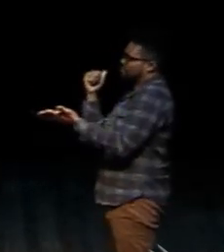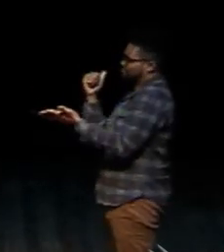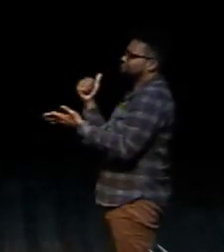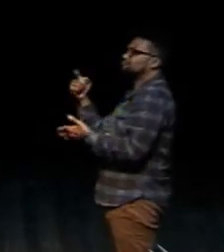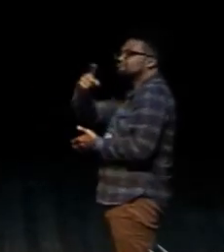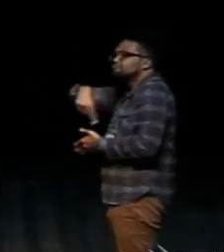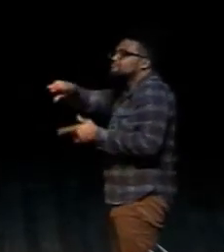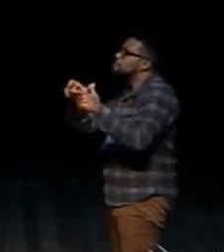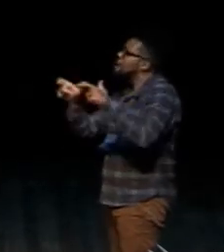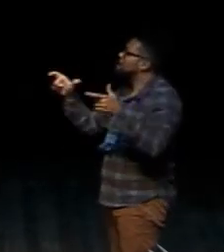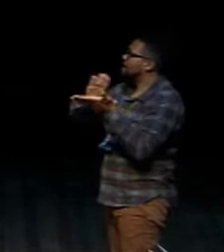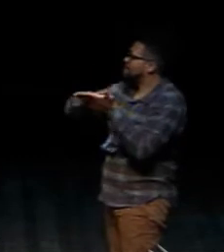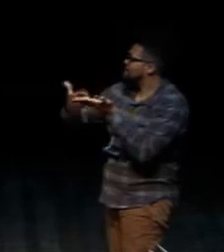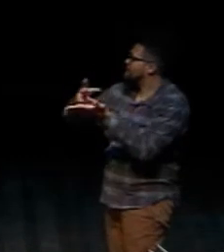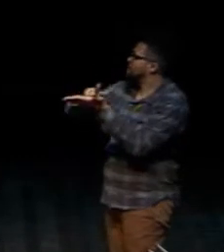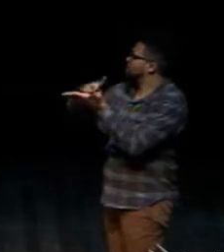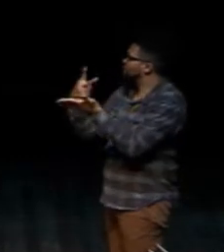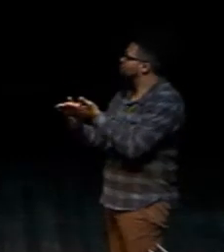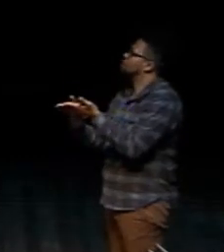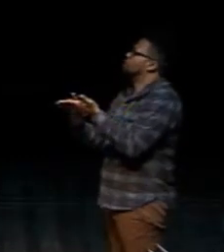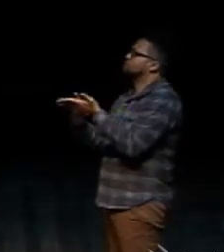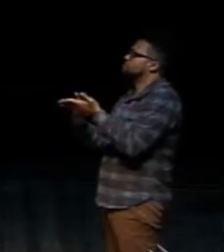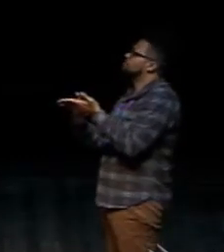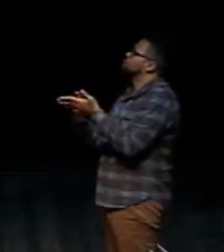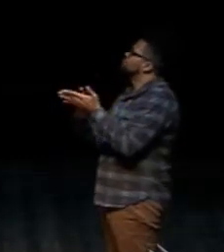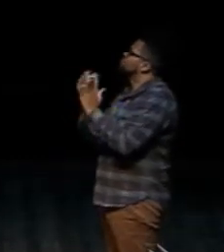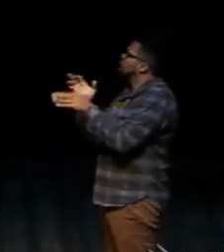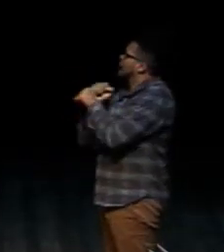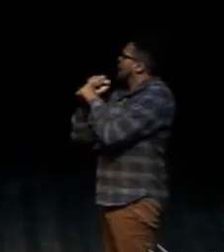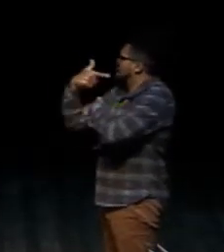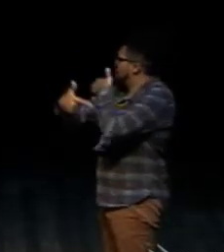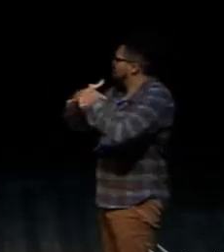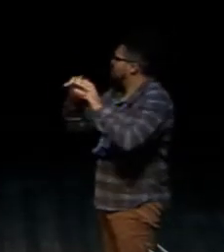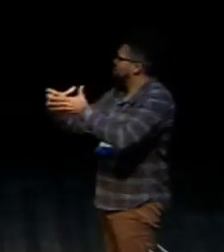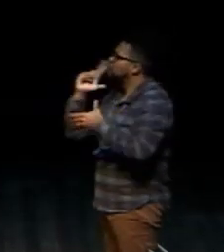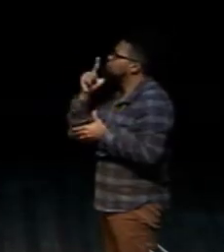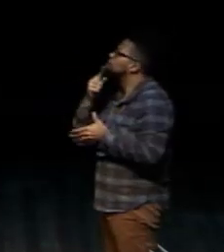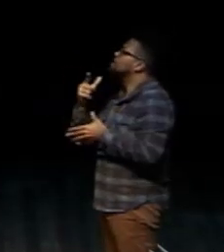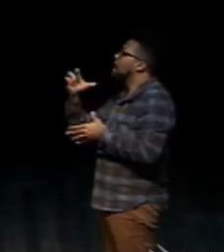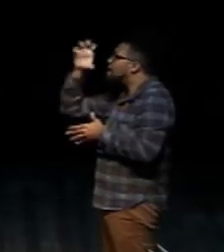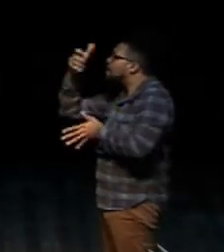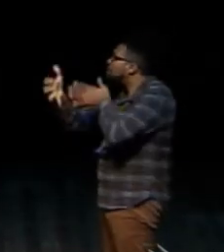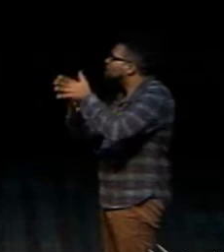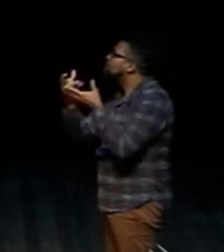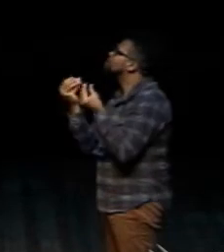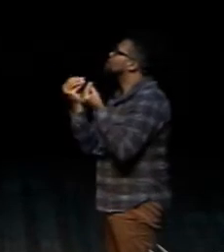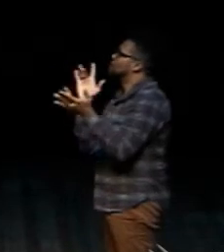momento histórico que nós estamos vivendo, em que a tradução e a interpretação ela já vem sendo